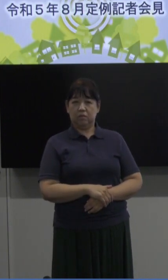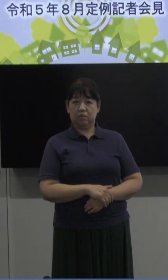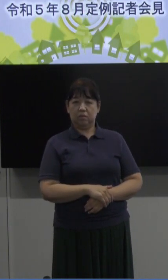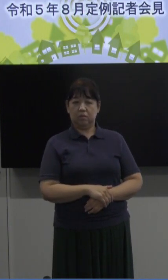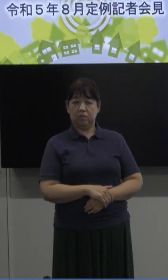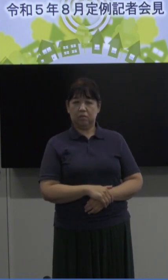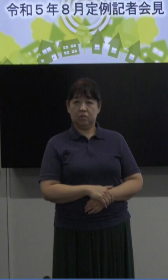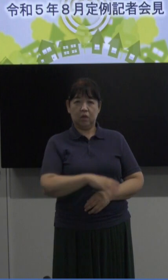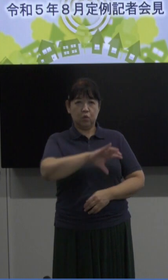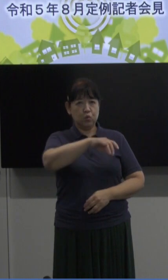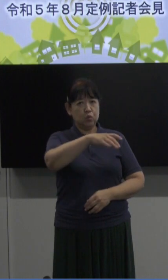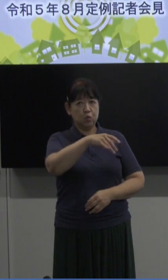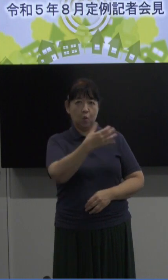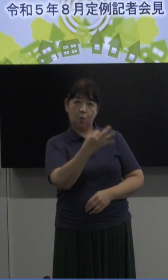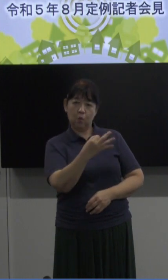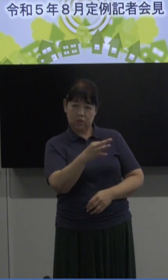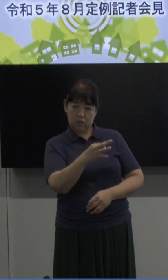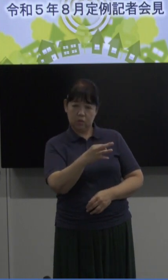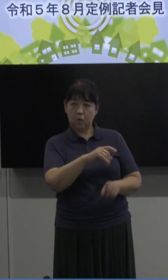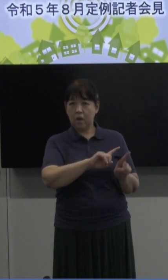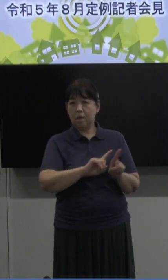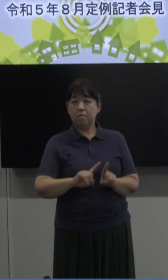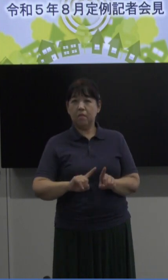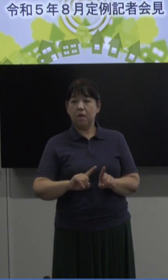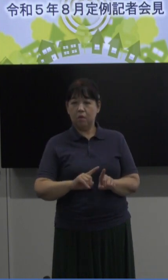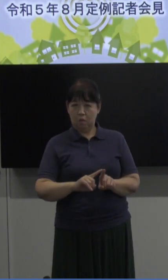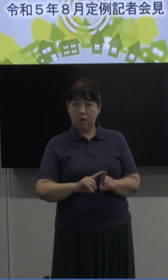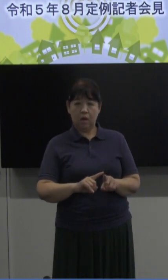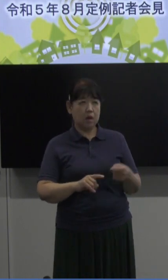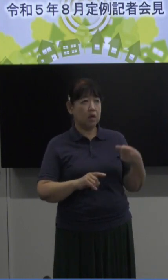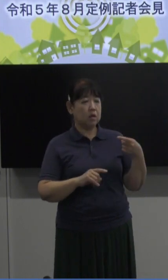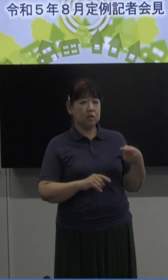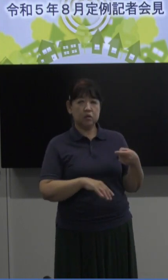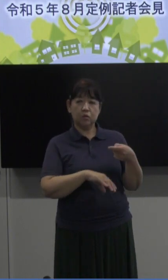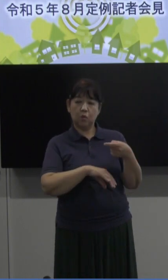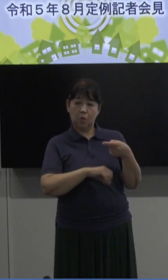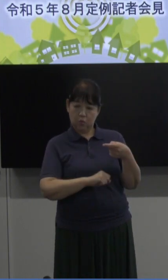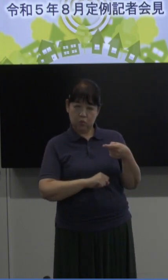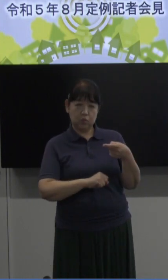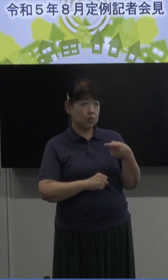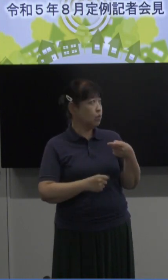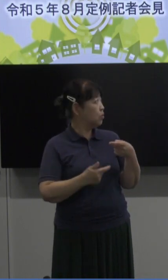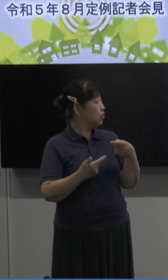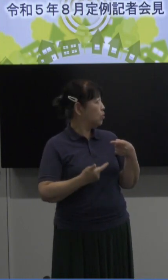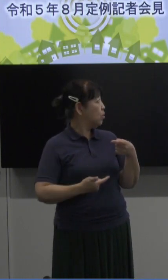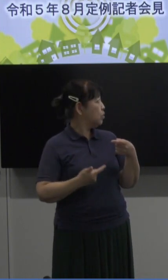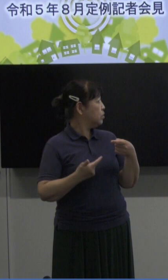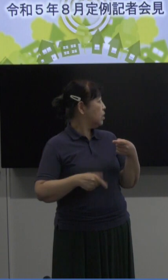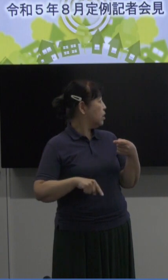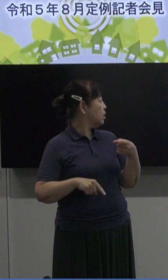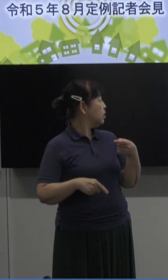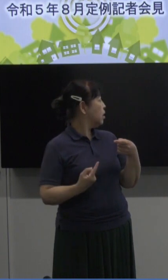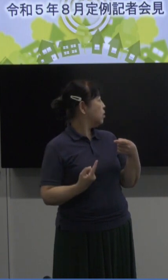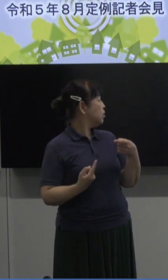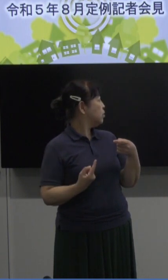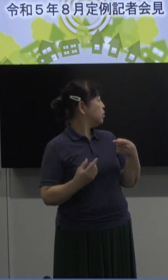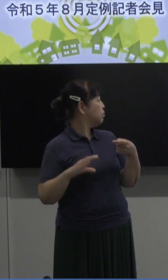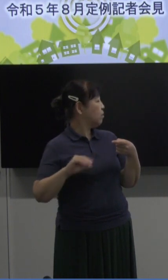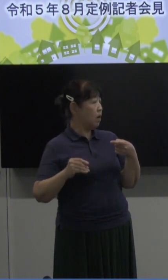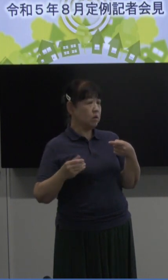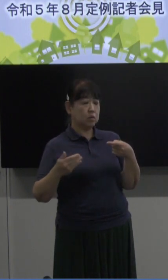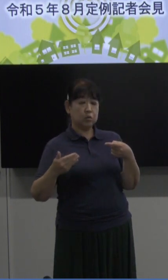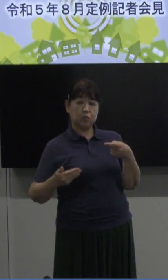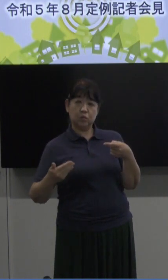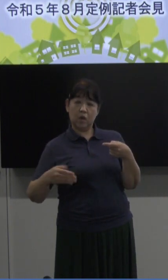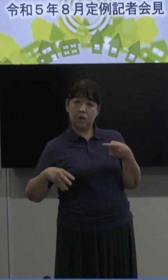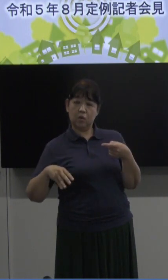水道料金ですねの減免は1億6194万1000円でございますが、こちらの方はですね、プ